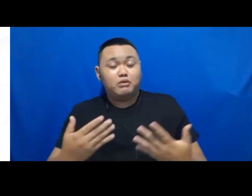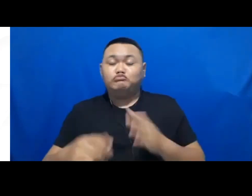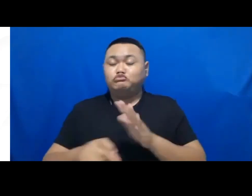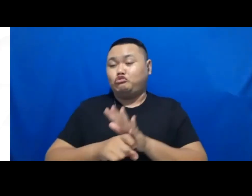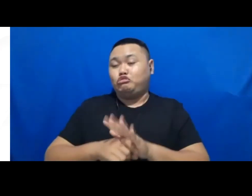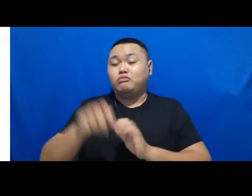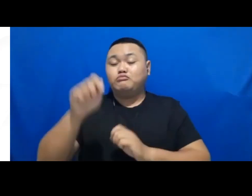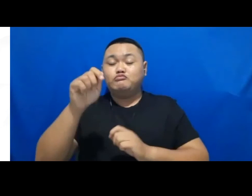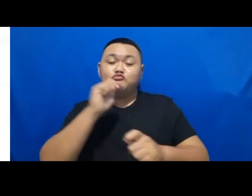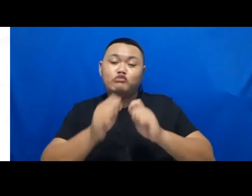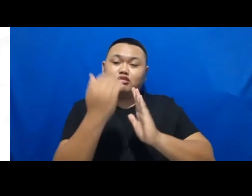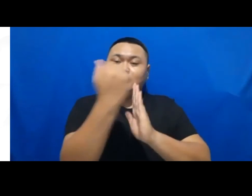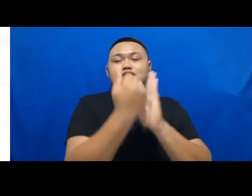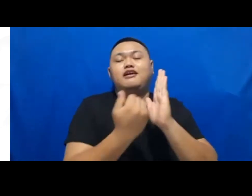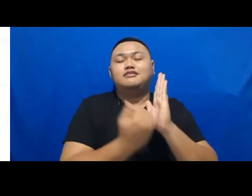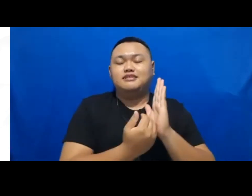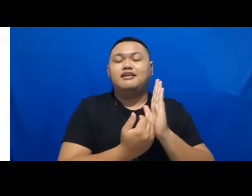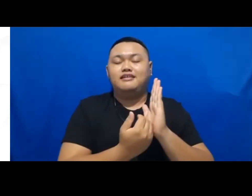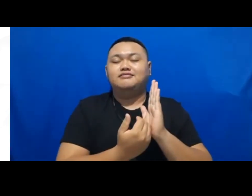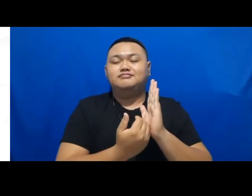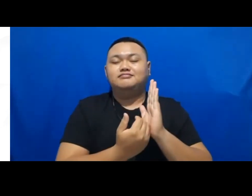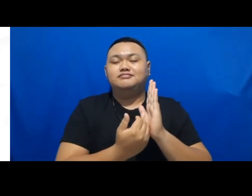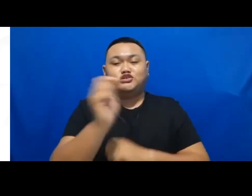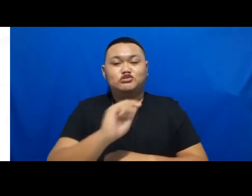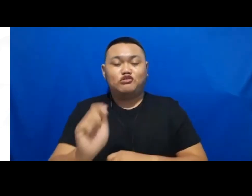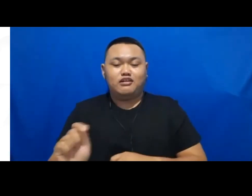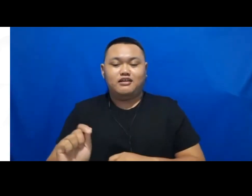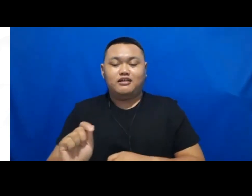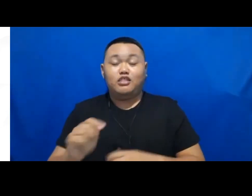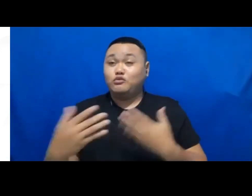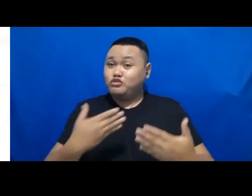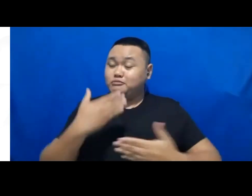cenderung menurun drastis. Kenapa? Sebab yang namanya